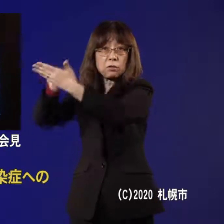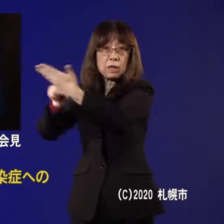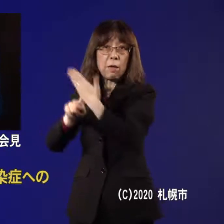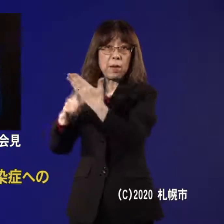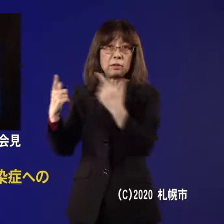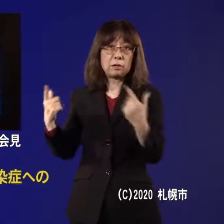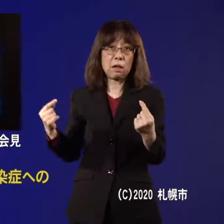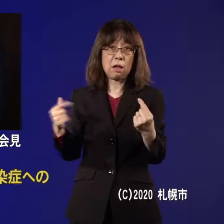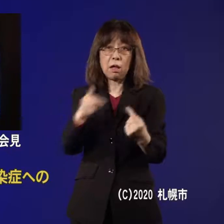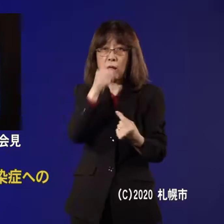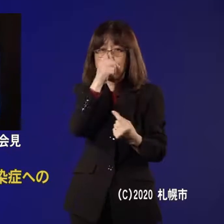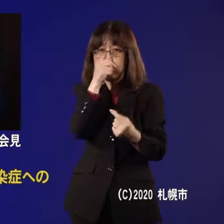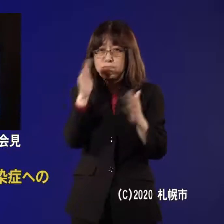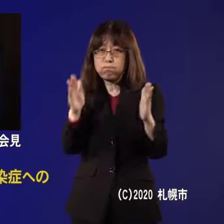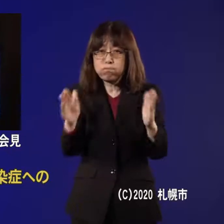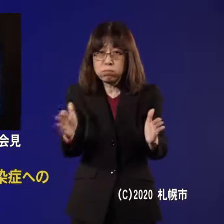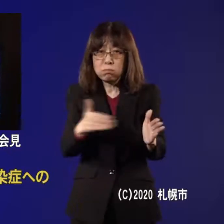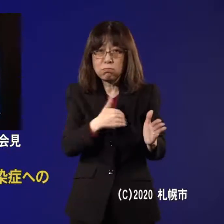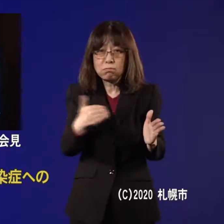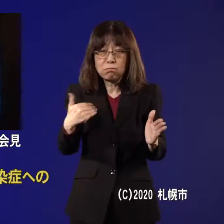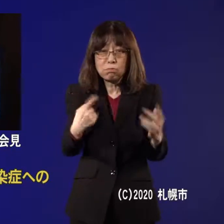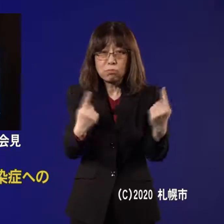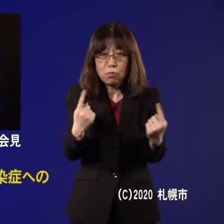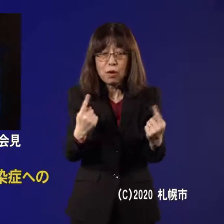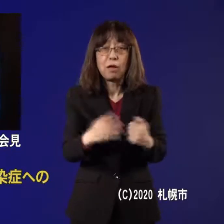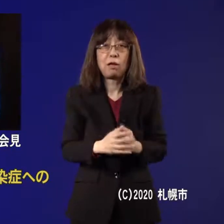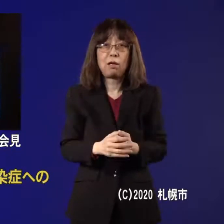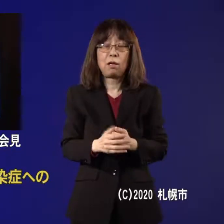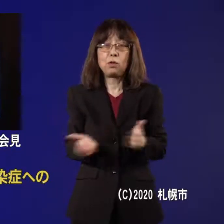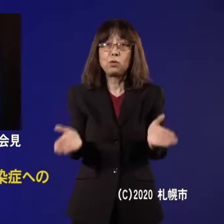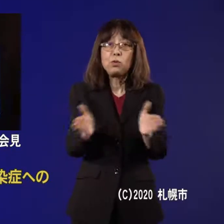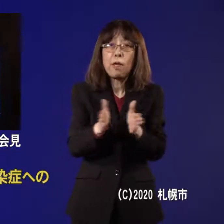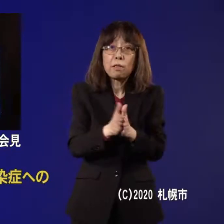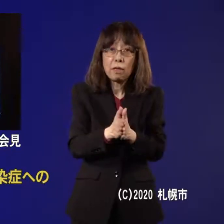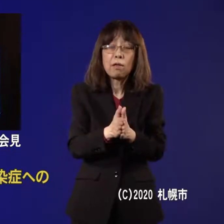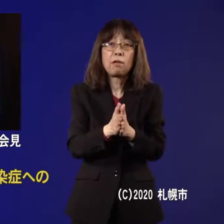十分なのかどうか、ようなことも含めてですね、